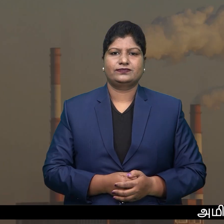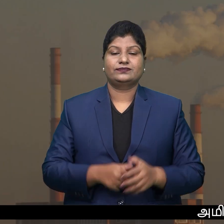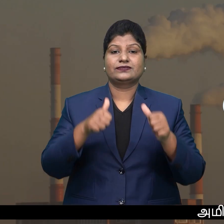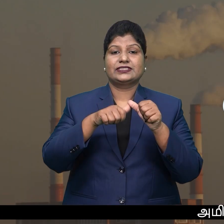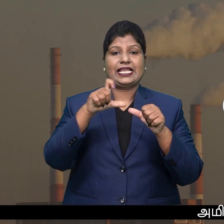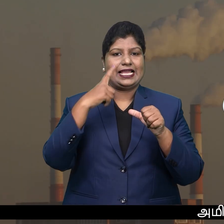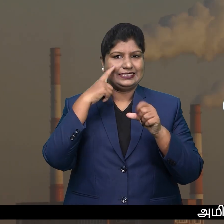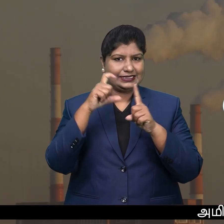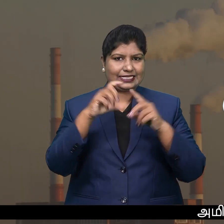அமிலமழை.